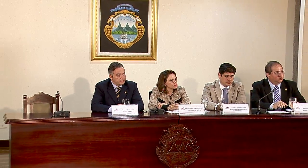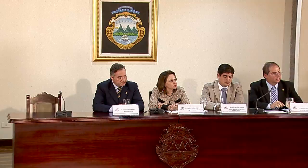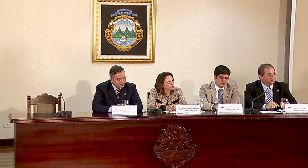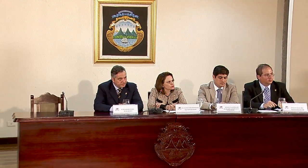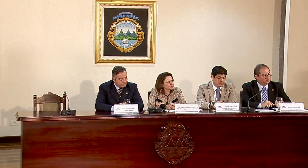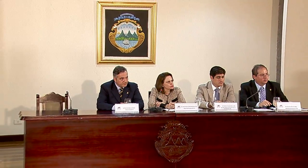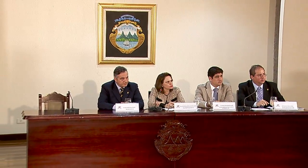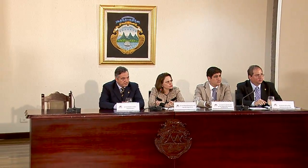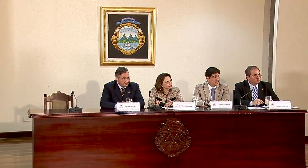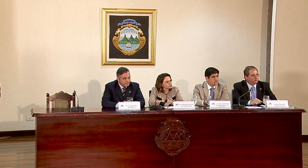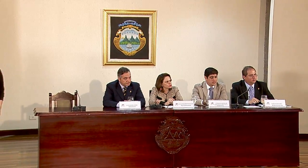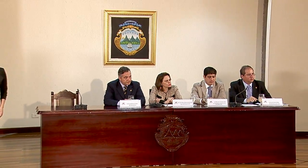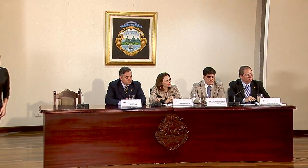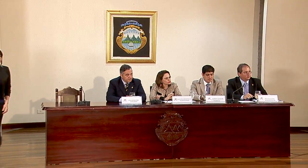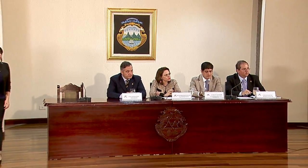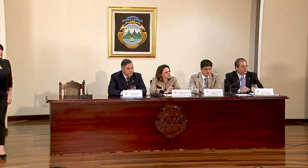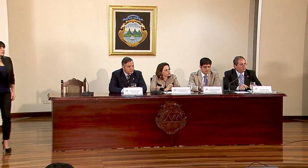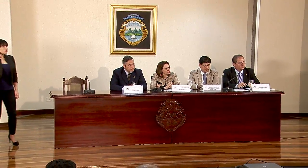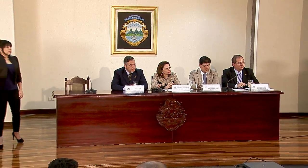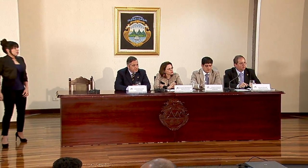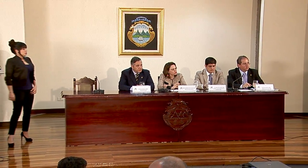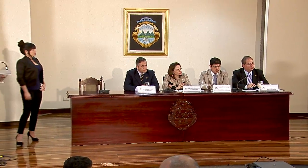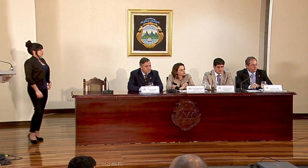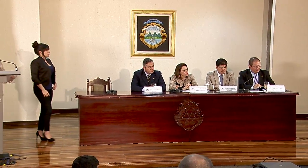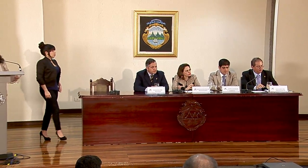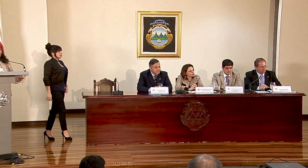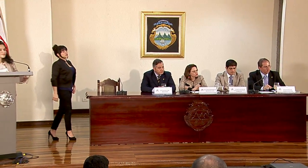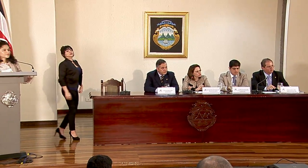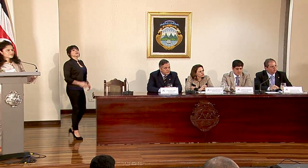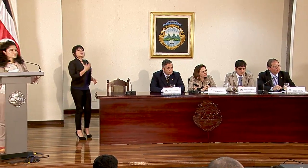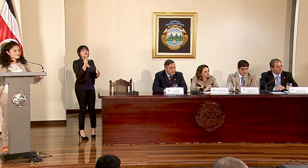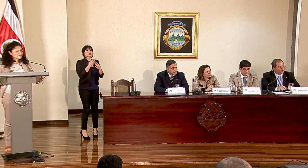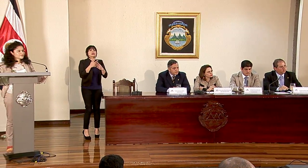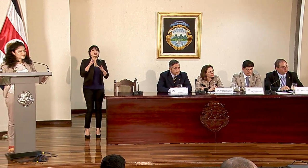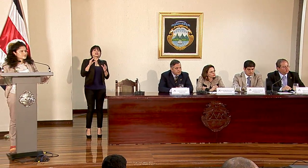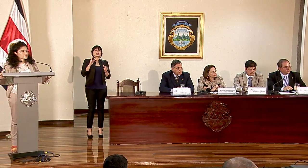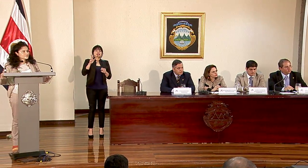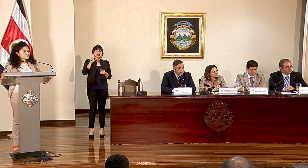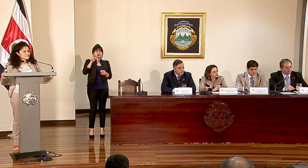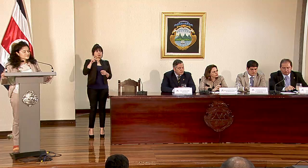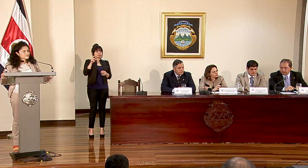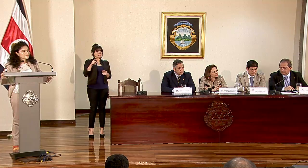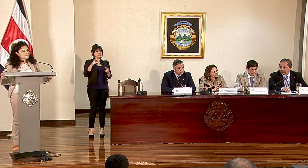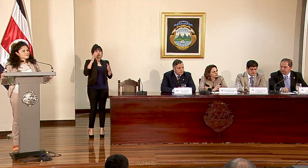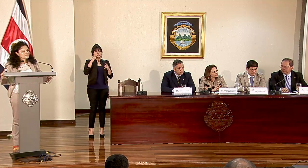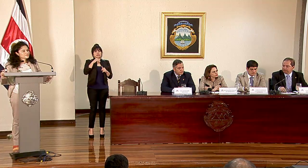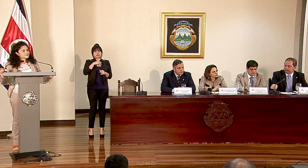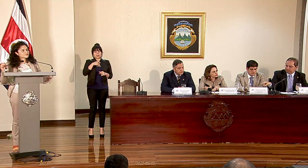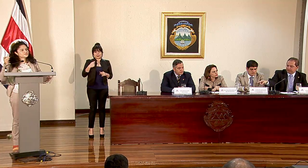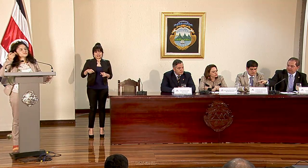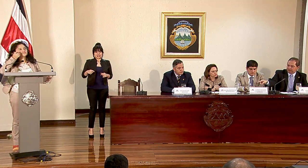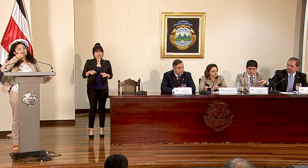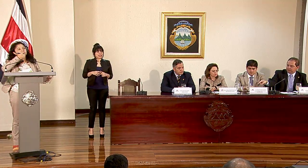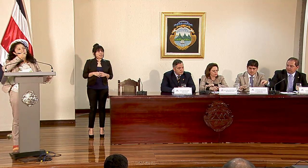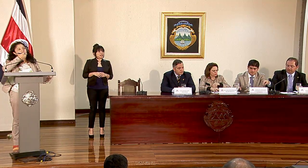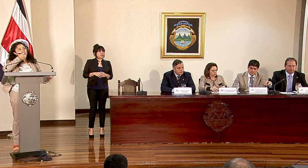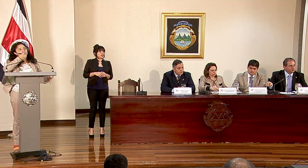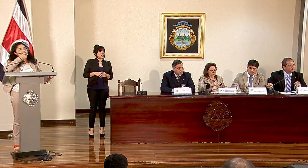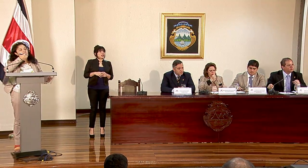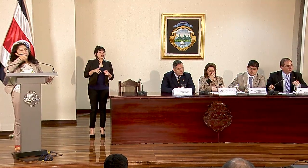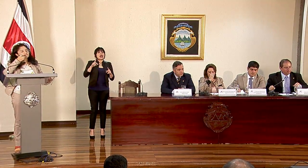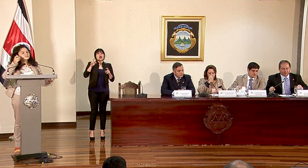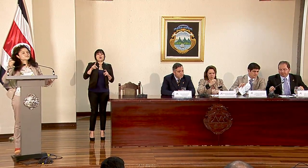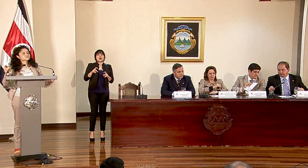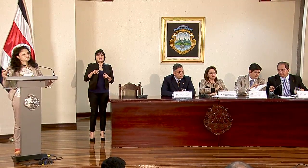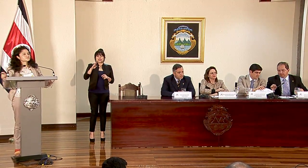Buenas tardes. Tres consultas. Es para usted, Mauricio, en vista que no está el ministro de la Presidencia ni el presidente. A él le quería consultar sobre la encuesta de